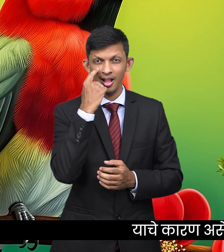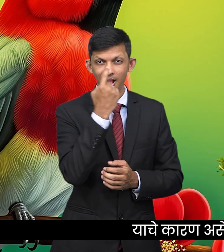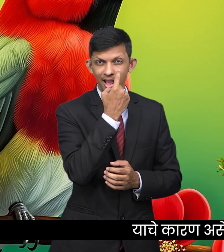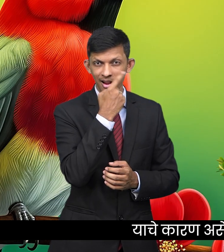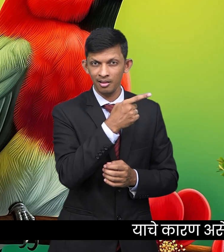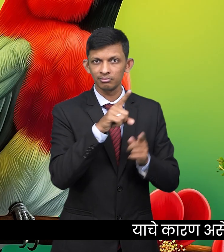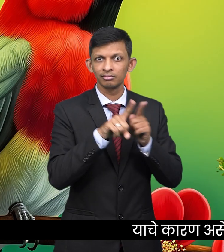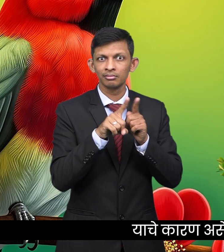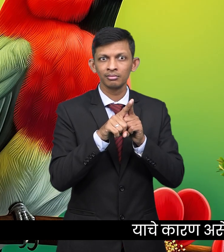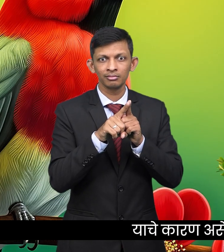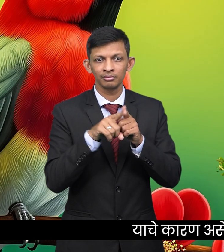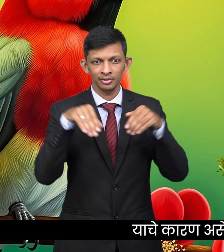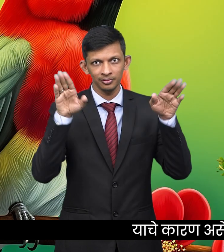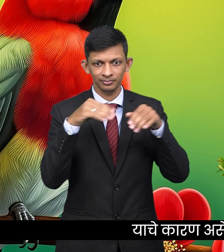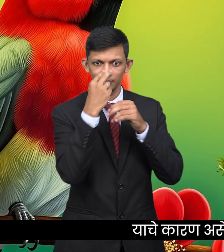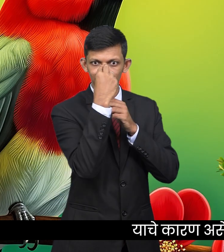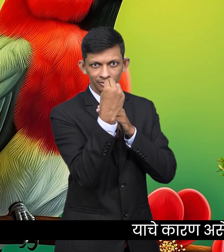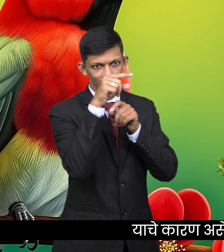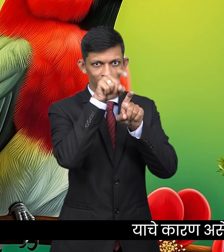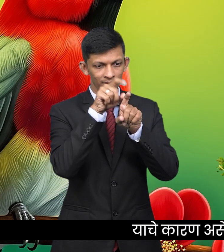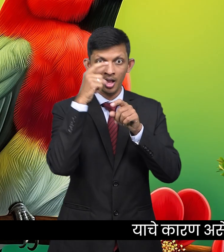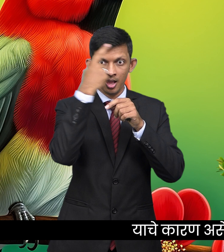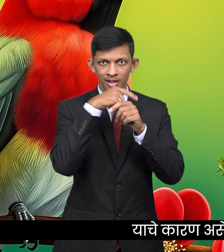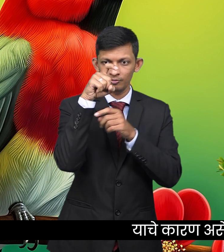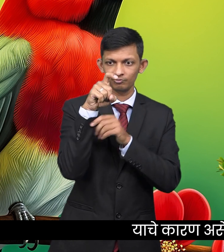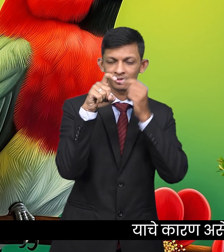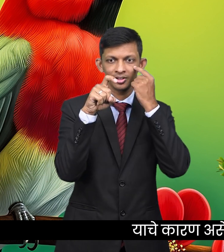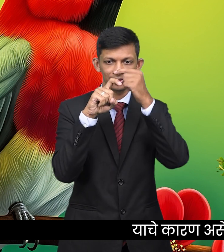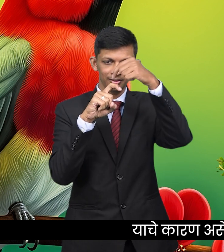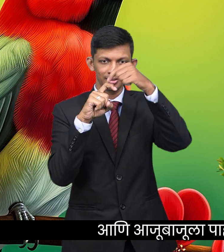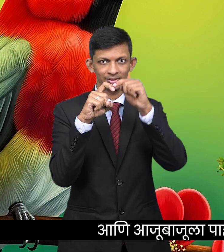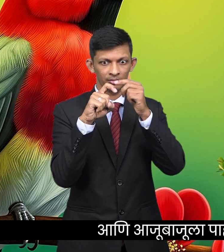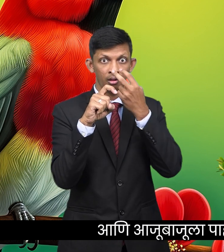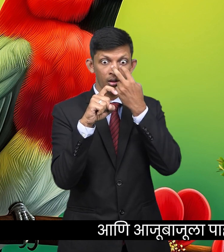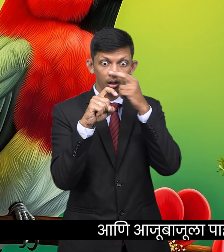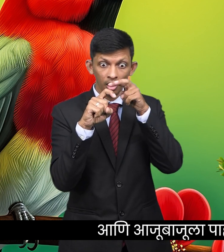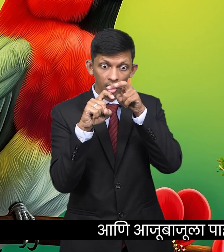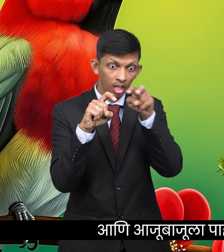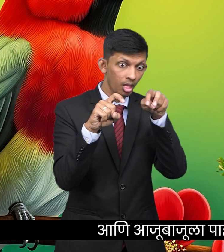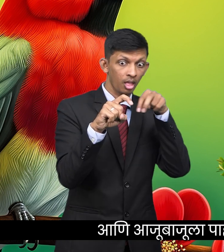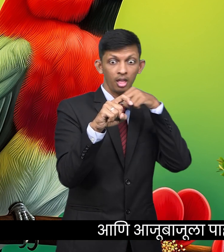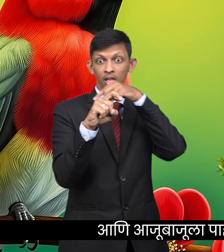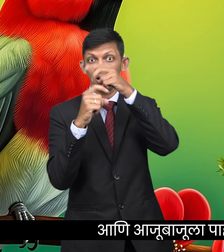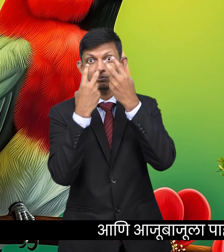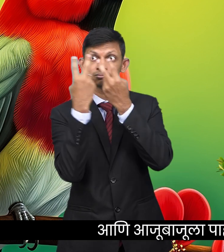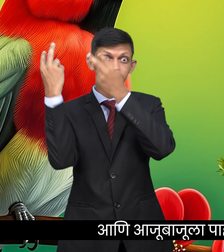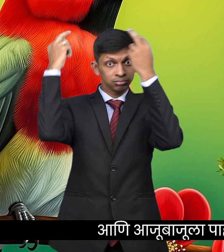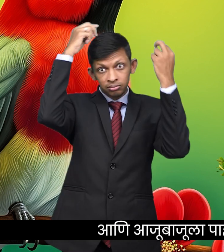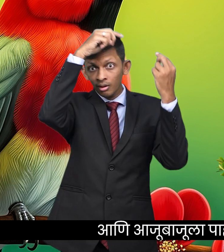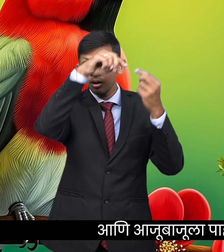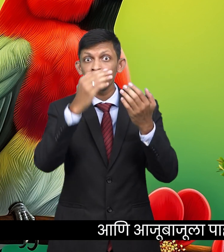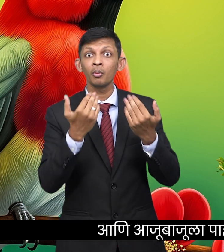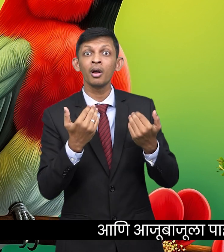याचे कारण असे की त्यांचे डोळे स्थिर असतात आणि आजूबाजूला पाहण्यासाठी